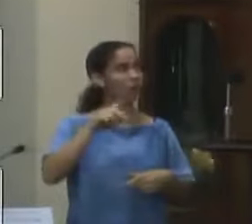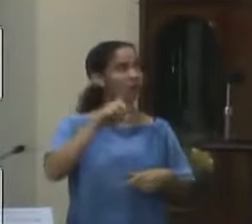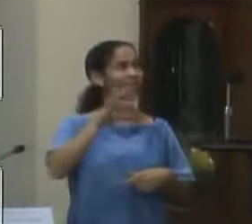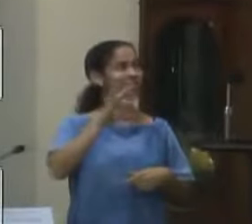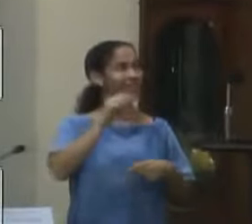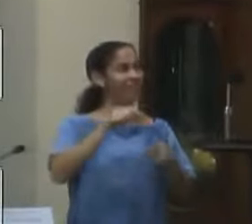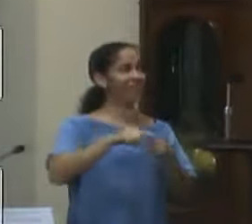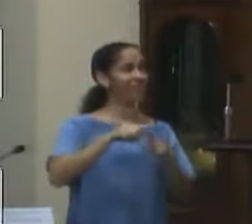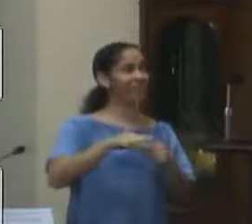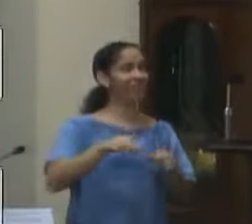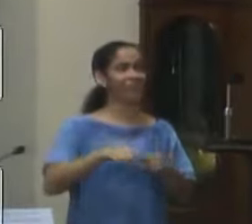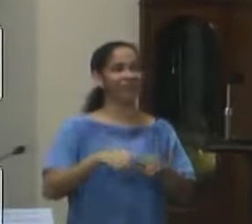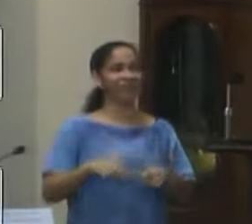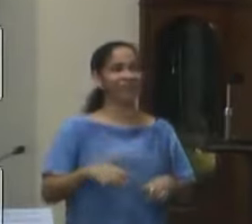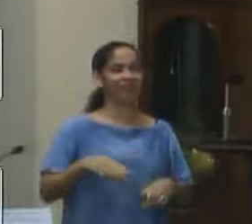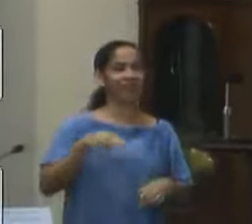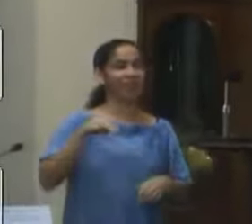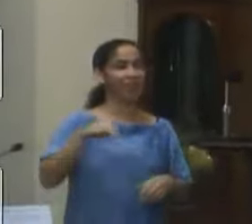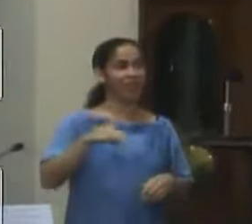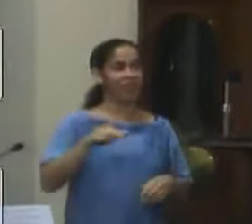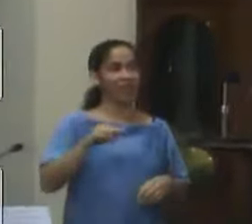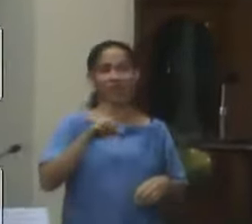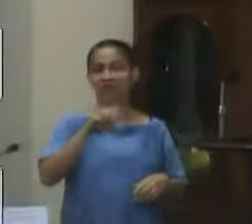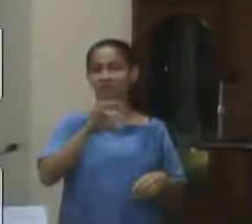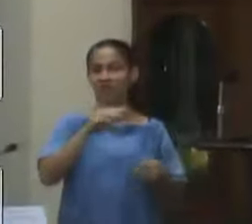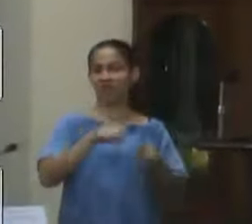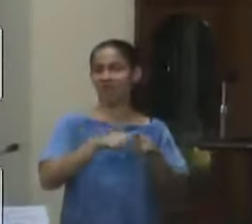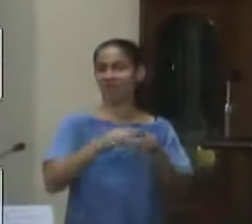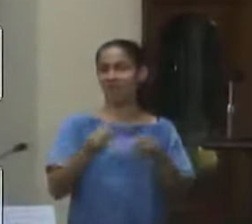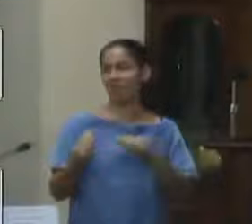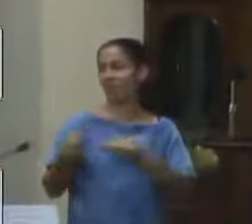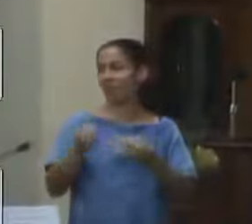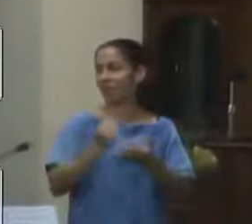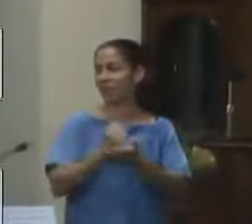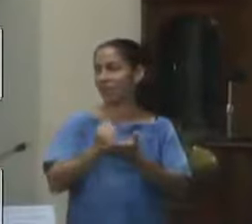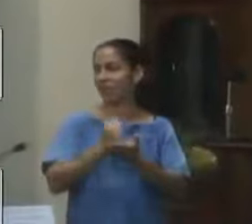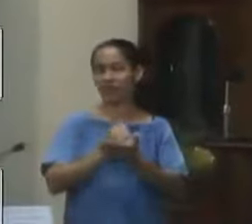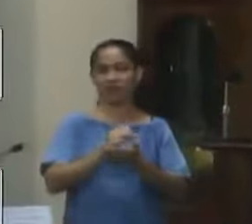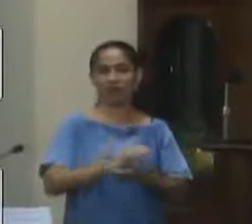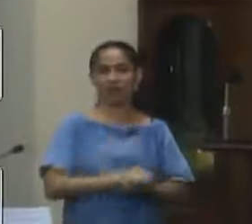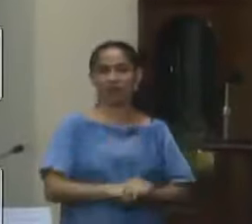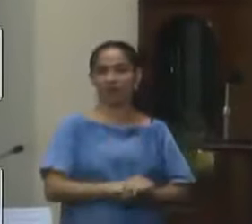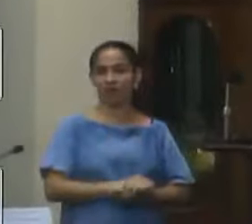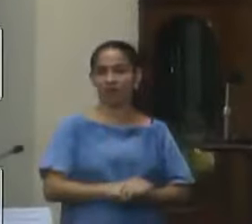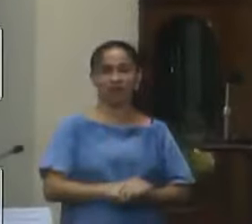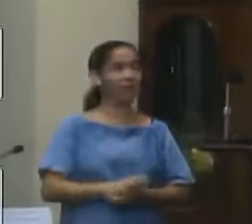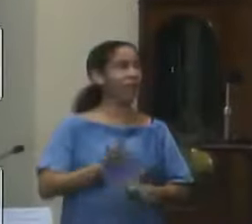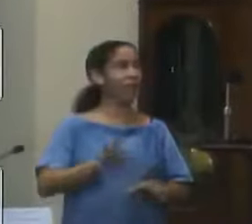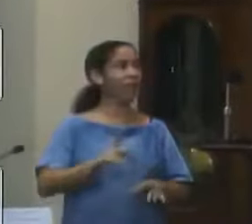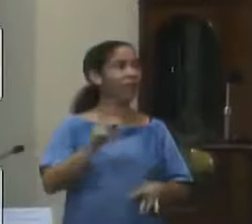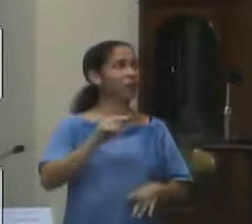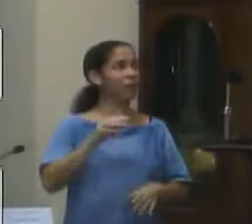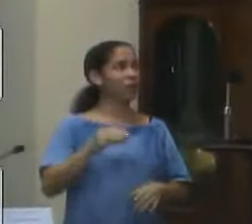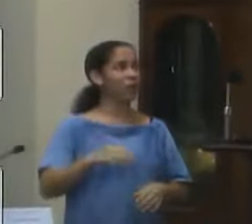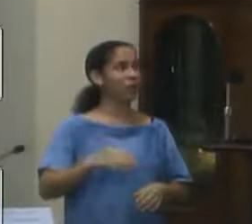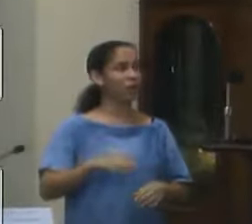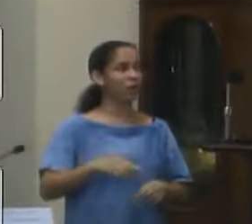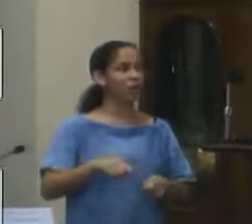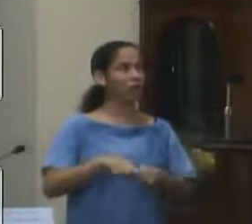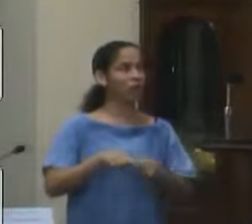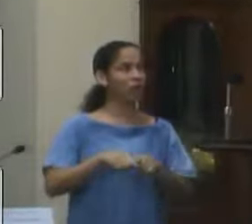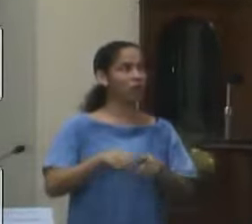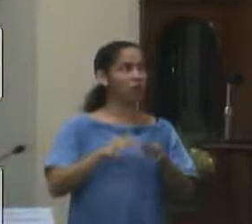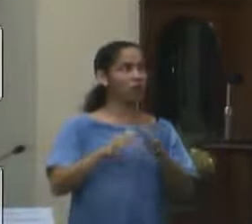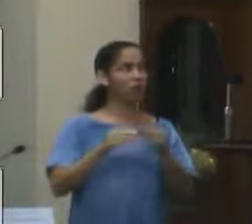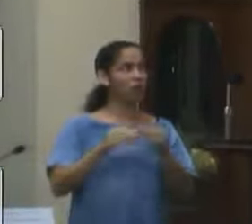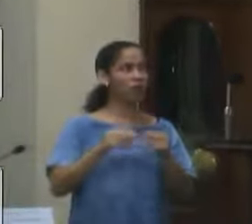hein? Eu sou bem cavucado na multa, ó, bem mesmo, eu sou bem marcadinho na multa, mas também não vou lá, eu vou lá, posso pedir